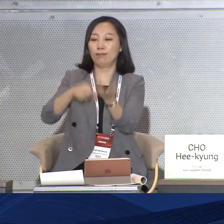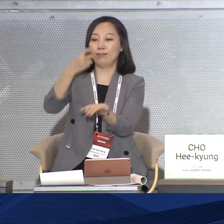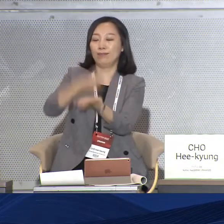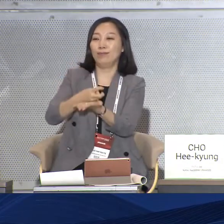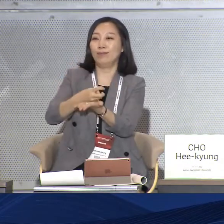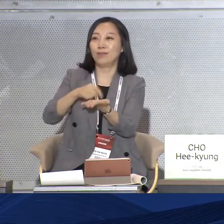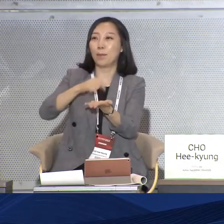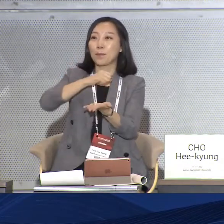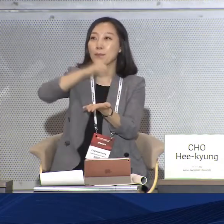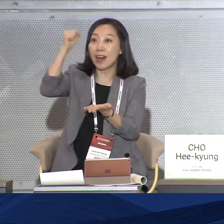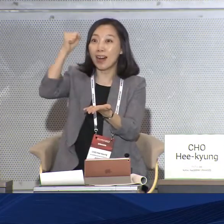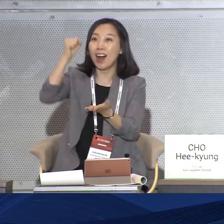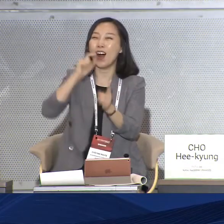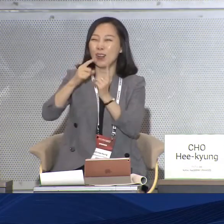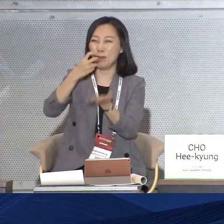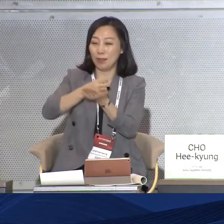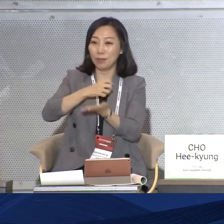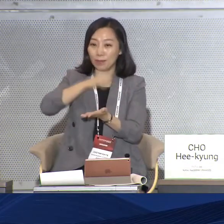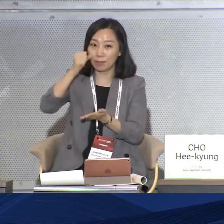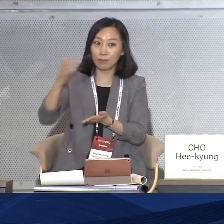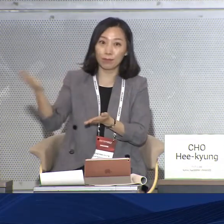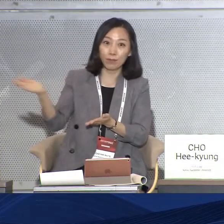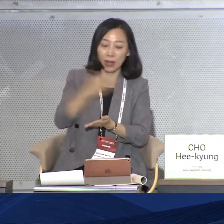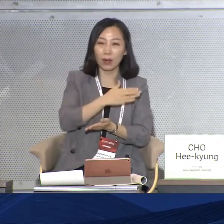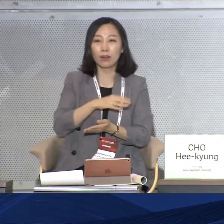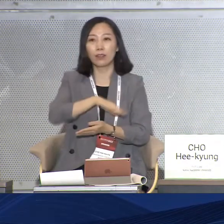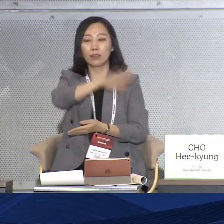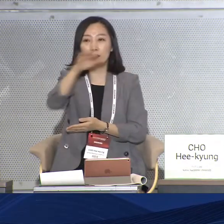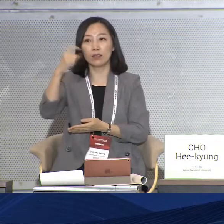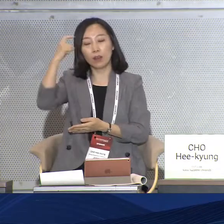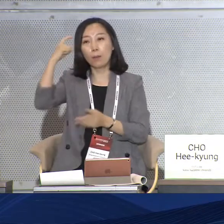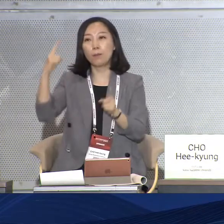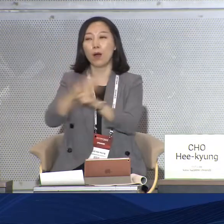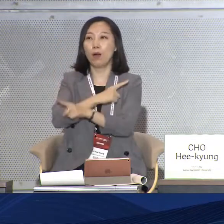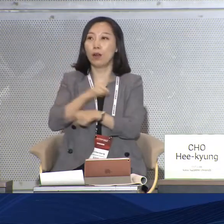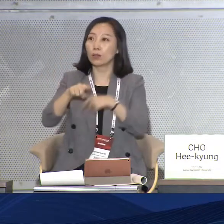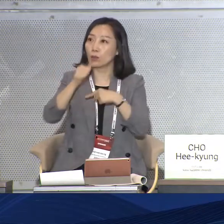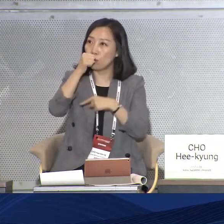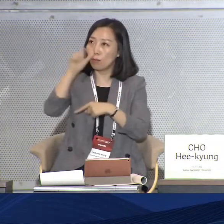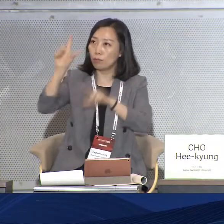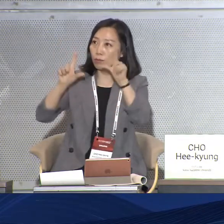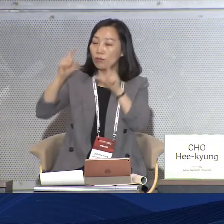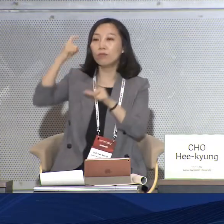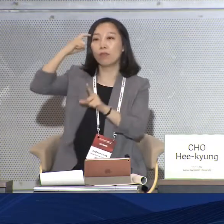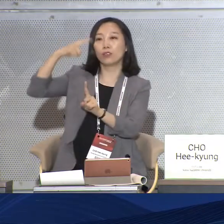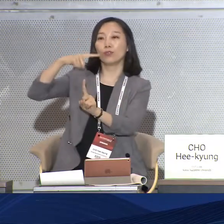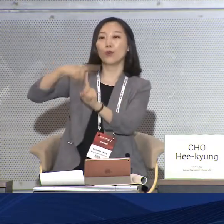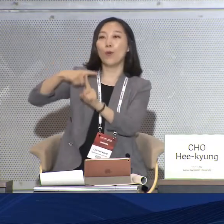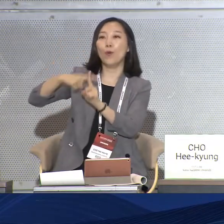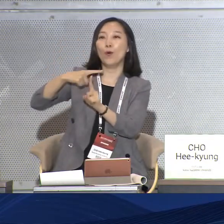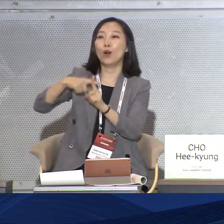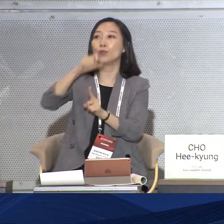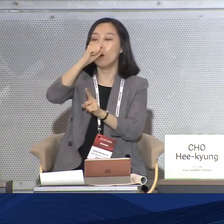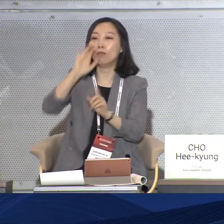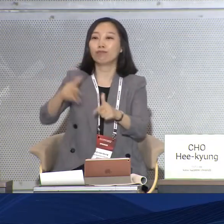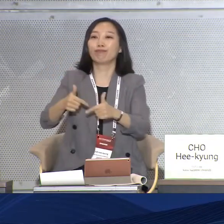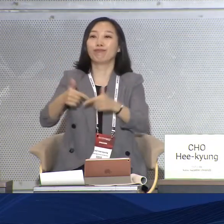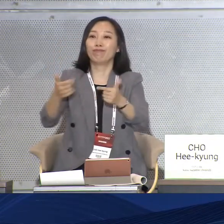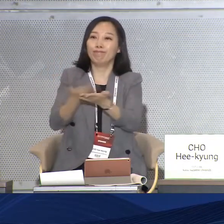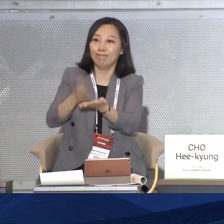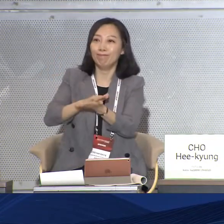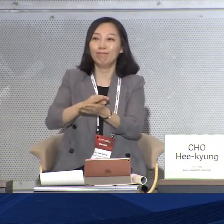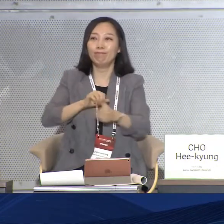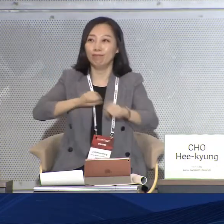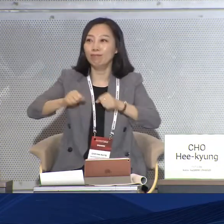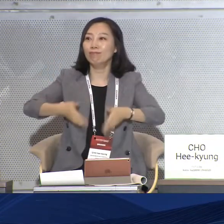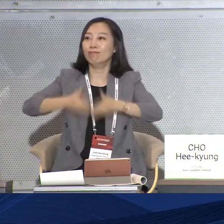소식은 2016년 2월에 한국수화언어법이 제정이 된 이후로 전국에서 수어 언어에